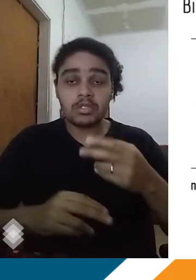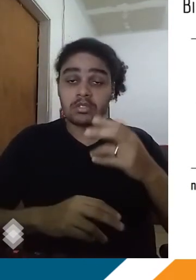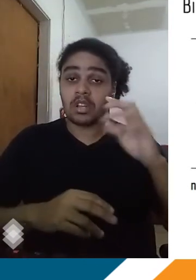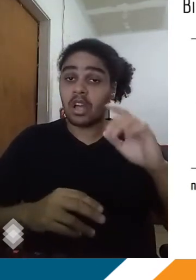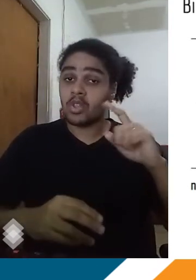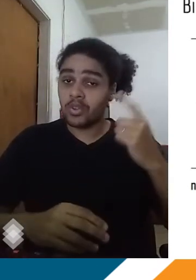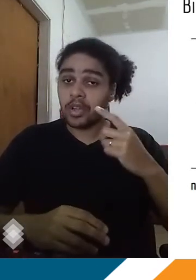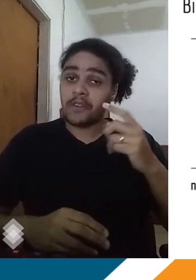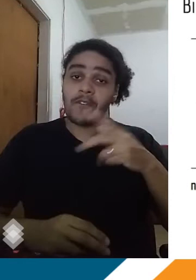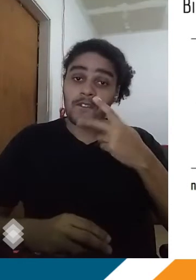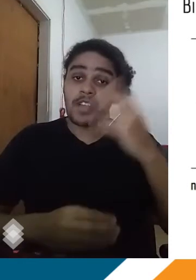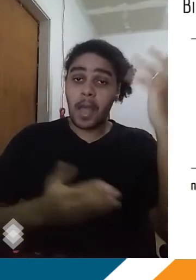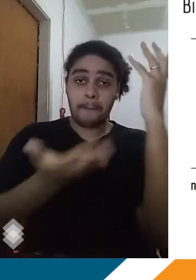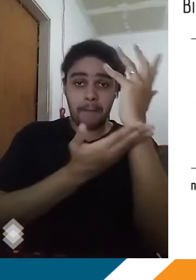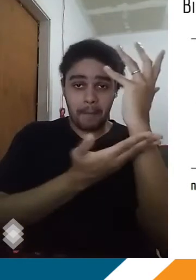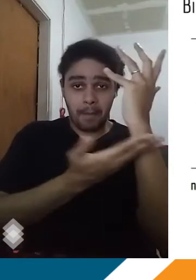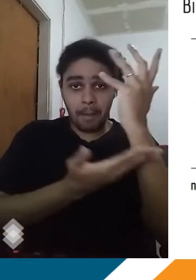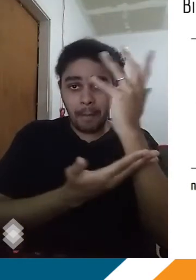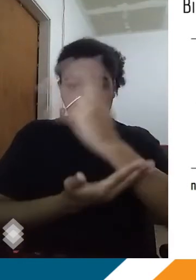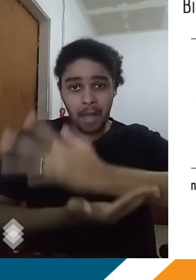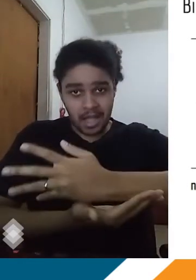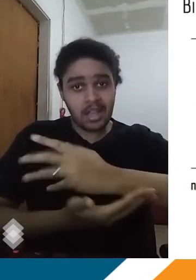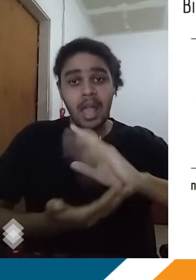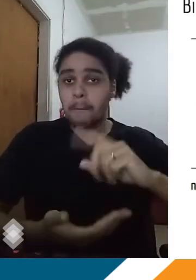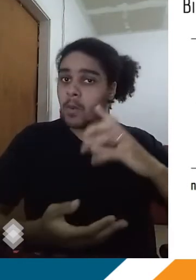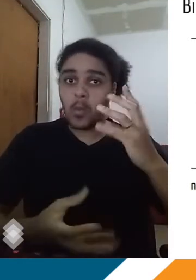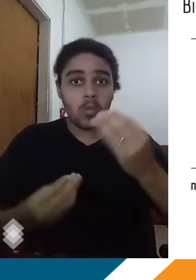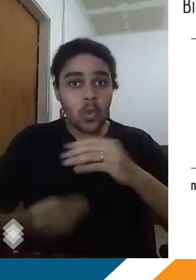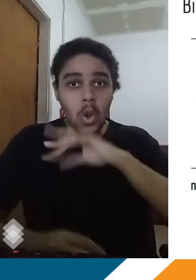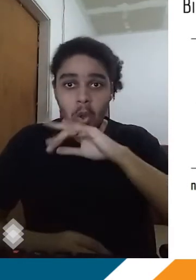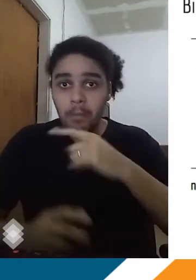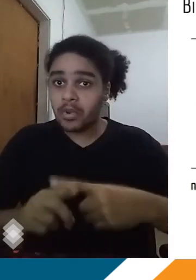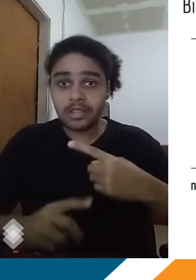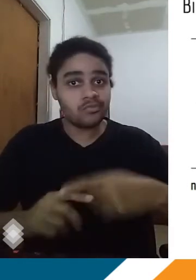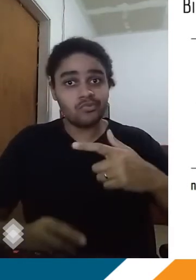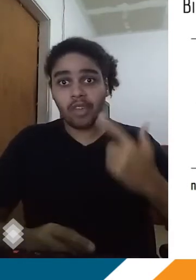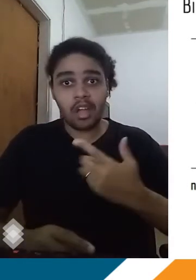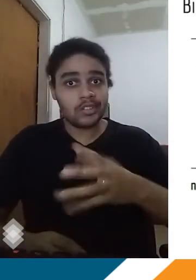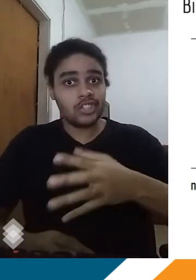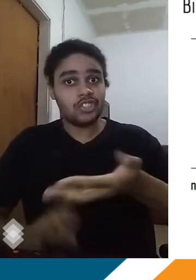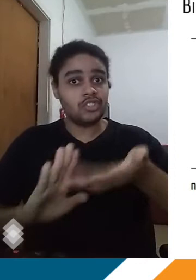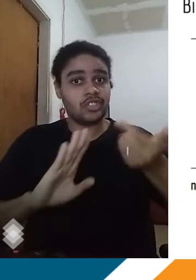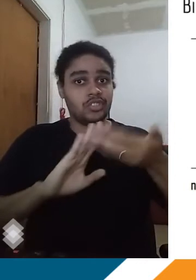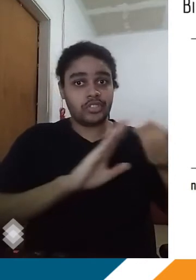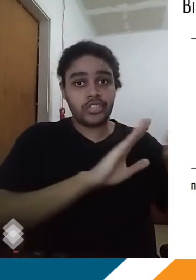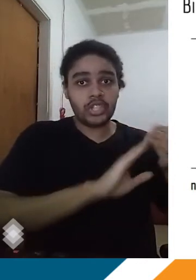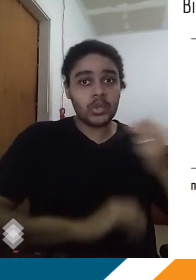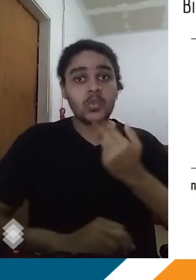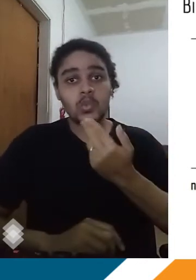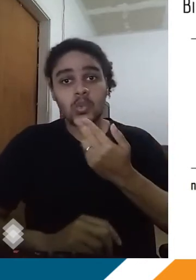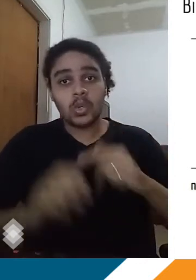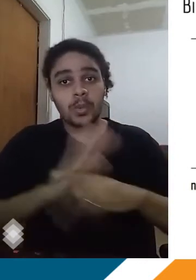muito problemático. Por quê? Porque ele impossibilita a ciclagem de nutrientes presentes no solo. Então, se eu retiro a cobertura vegetal, eu